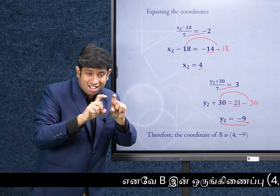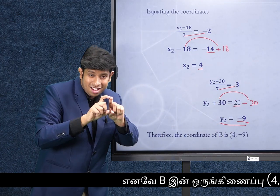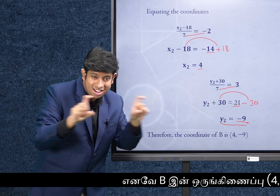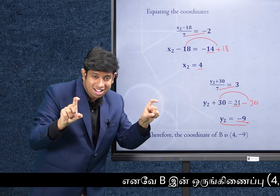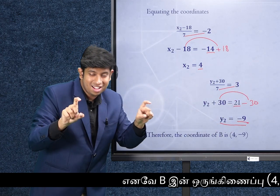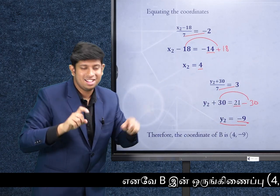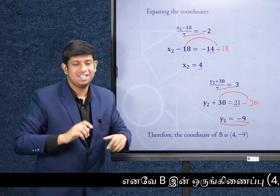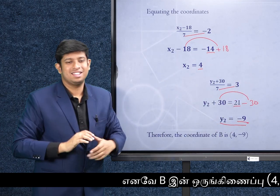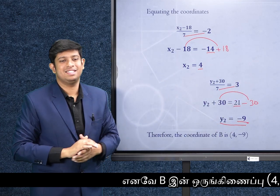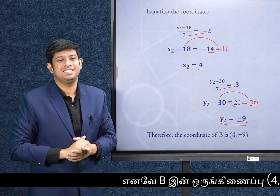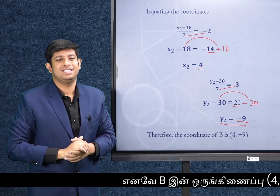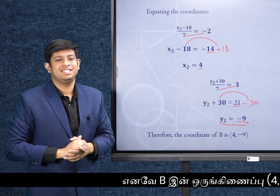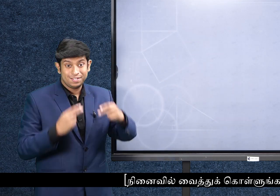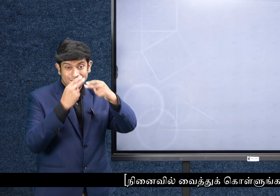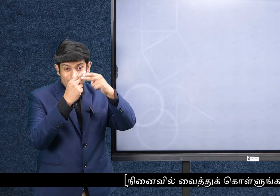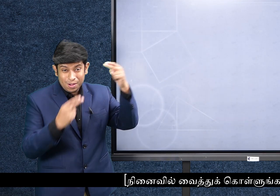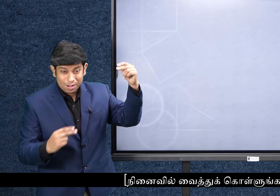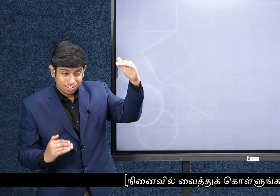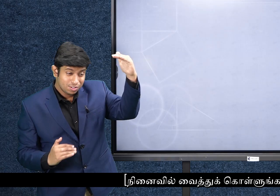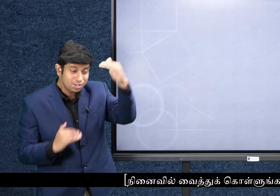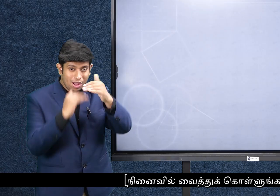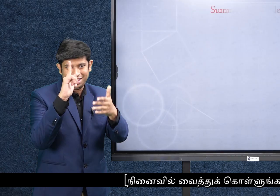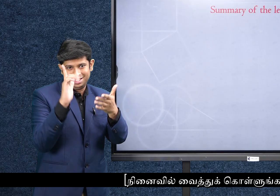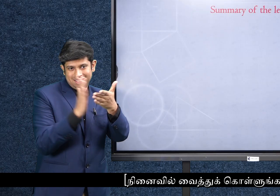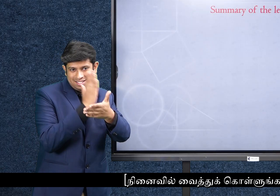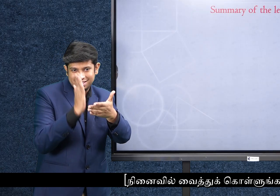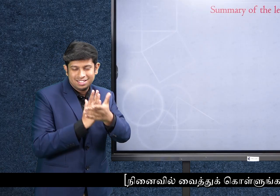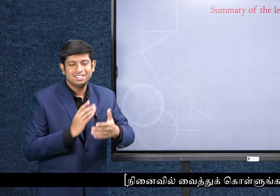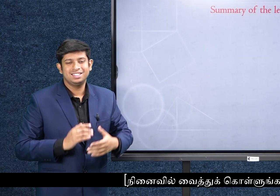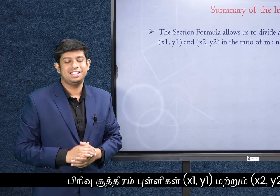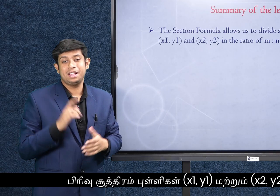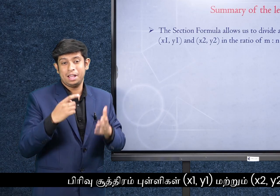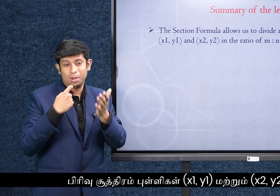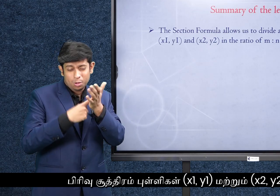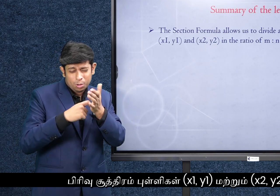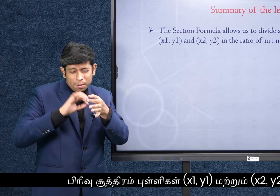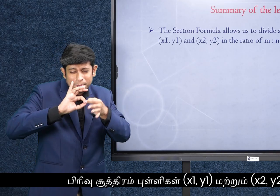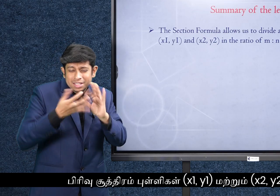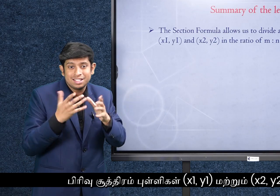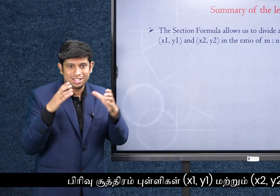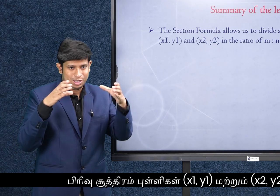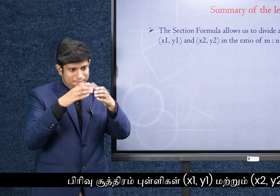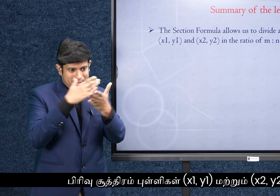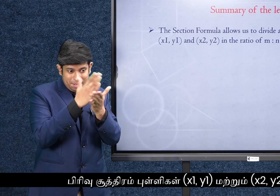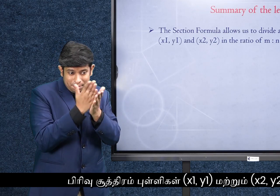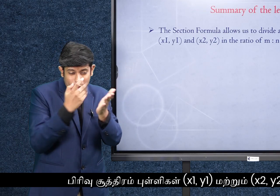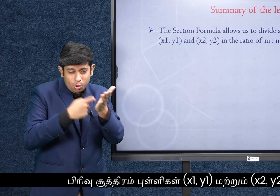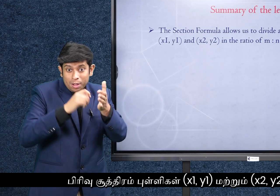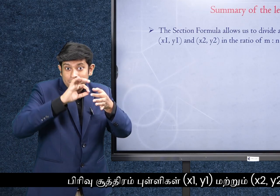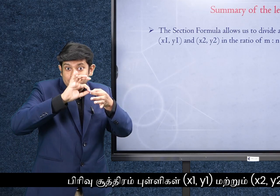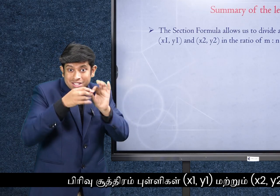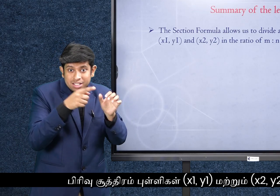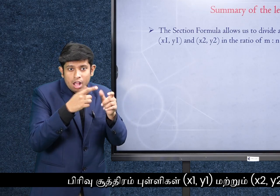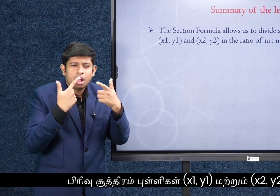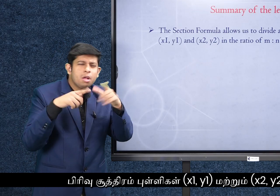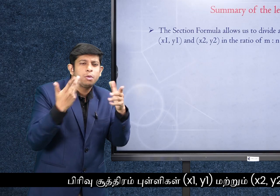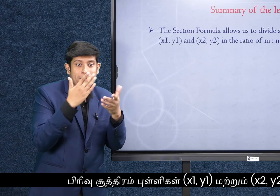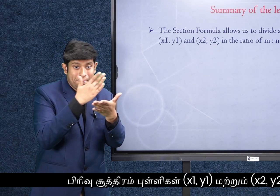நினைவில் வைத்துக் கொள்ளுங்கள். பிரிவு சூத்திரம் புள்ளிகள் அடைப்புக்குறிக்குள் எக்ஸ் கீழிலக்க